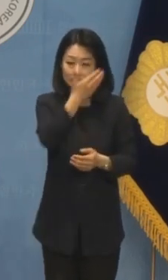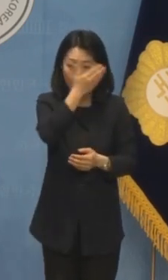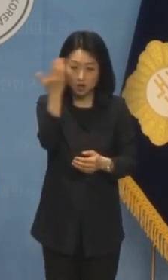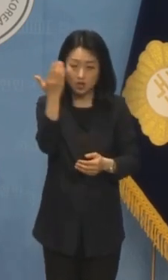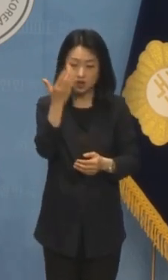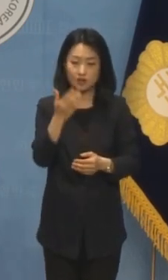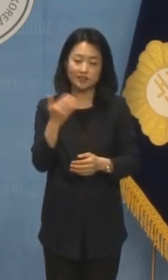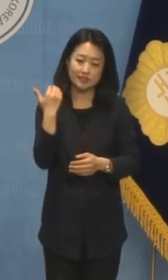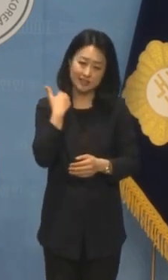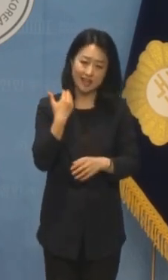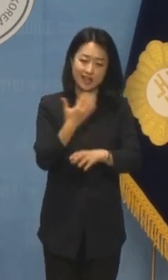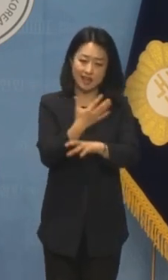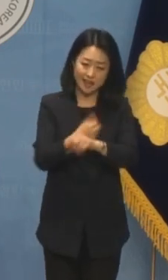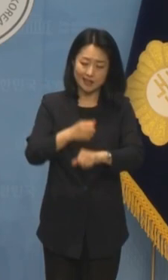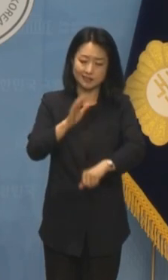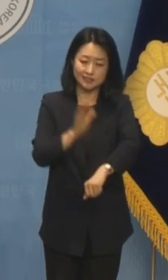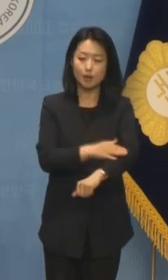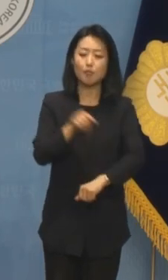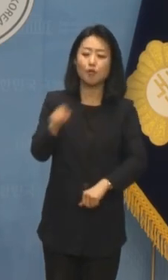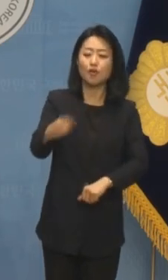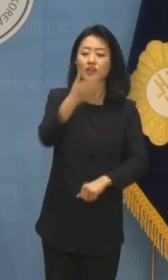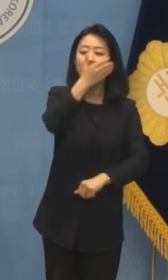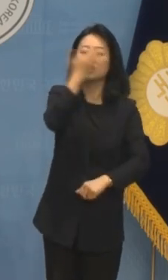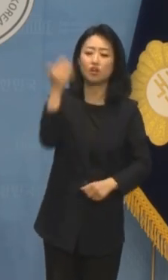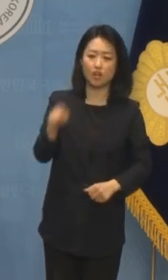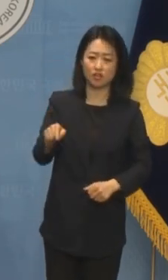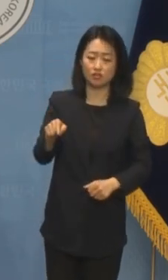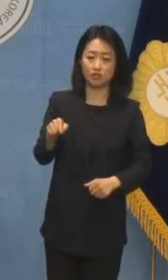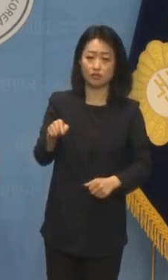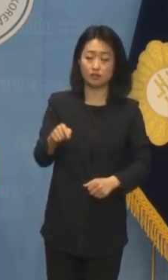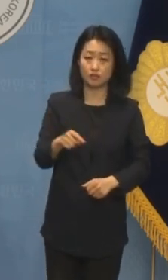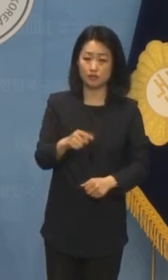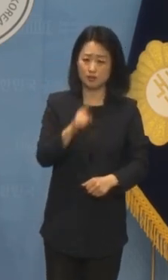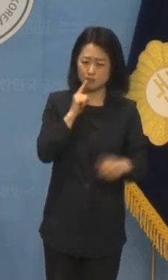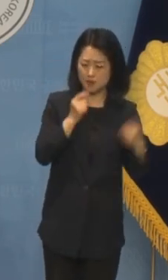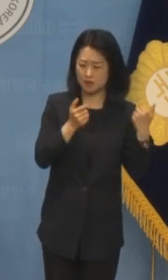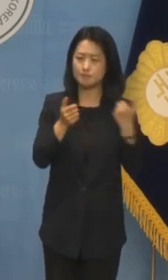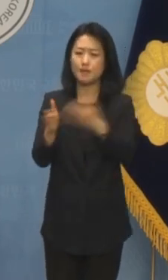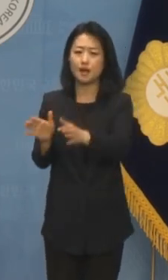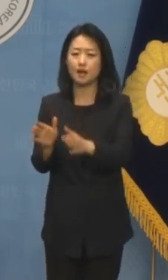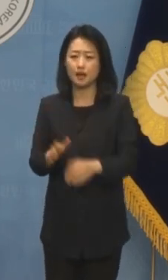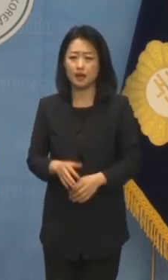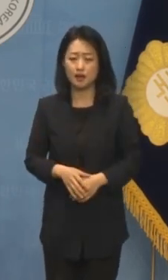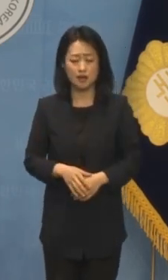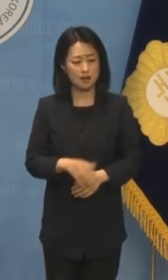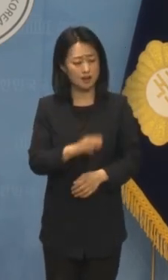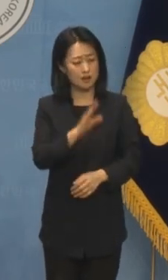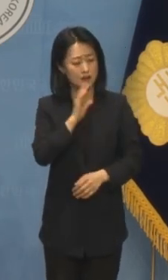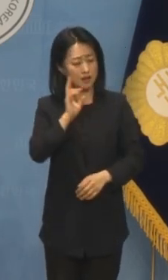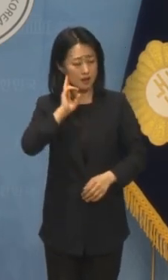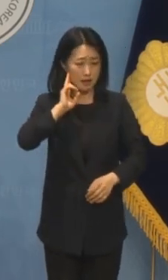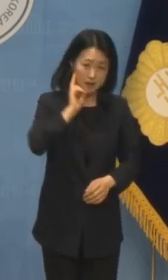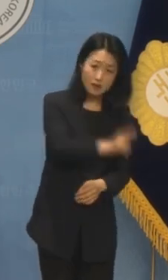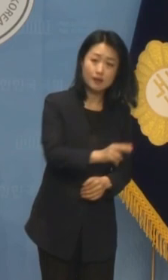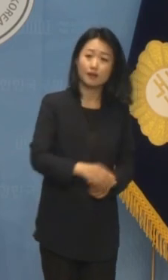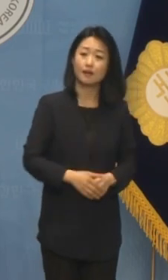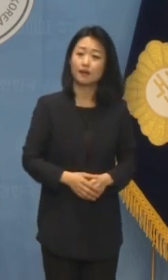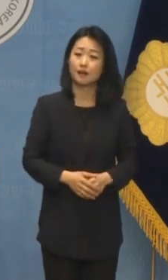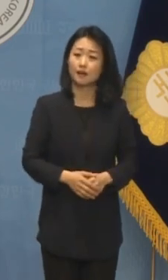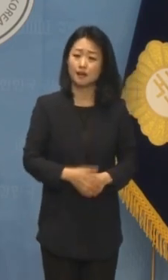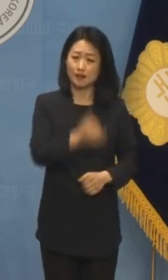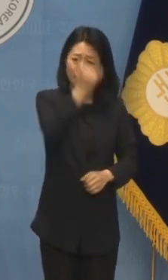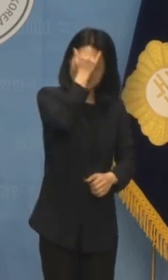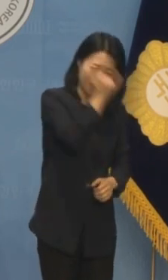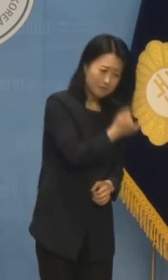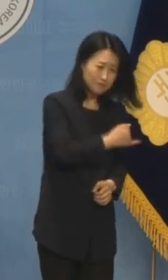탓이지 국가가 나설 이유가 없다고 대못을 박았습니다. 이렇게 무도할 수 없습니다. 이렇게 무례할